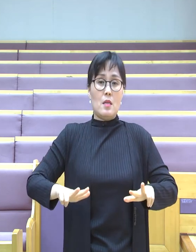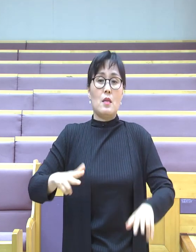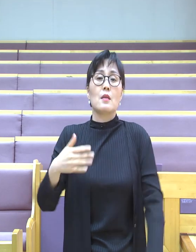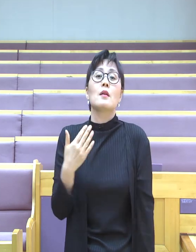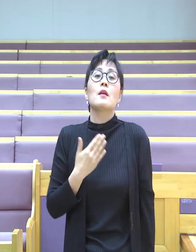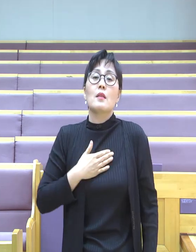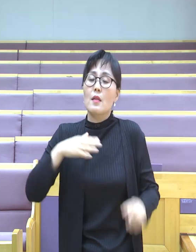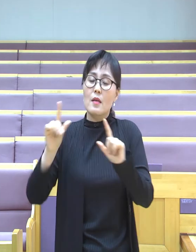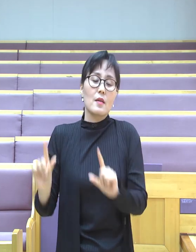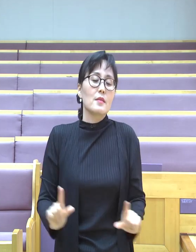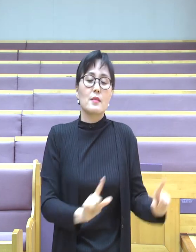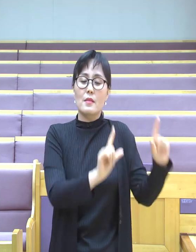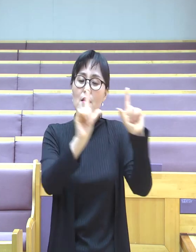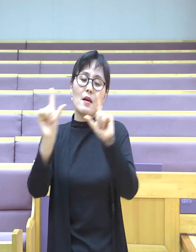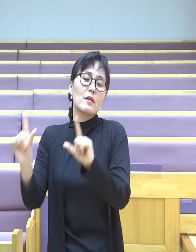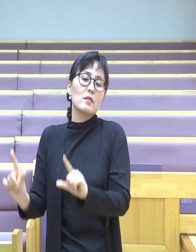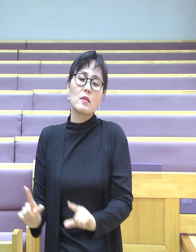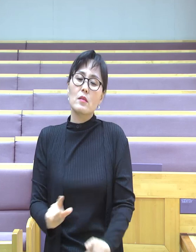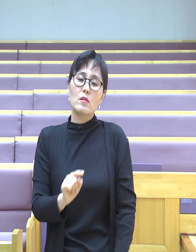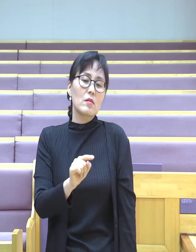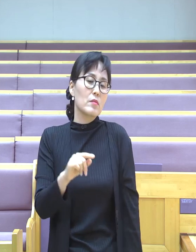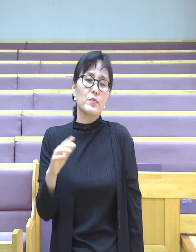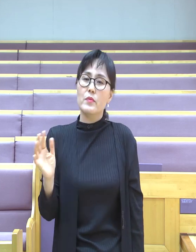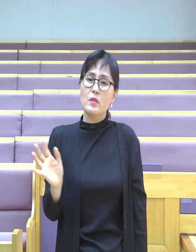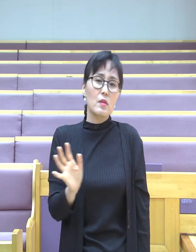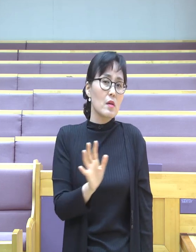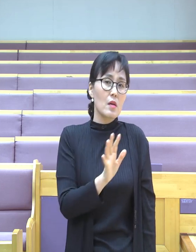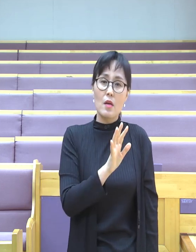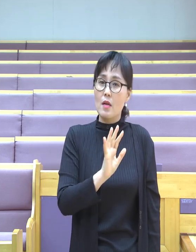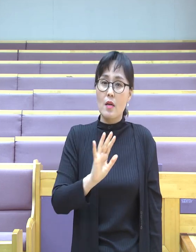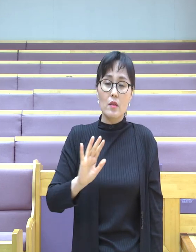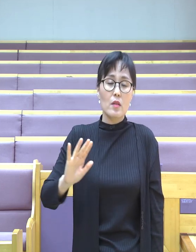이제는 내가 사는 것이